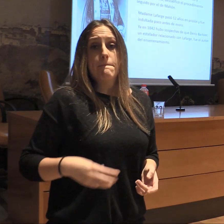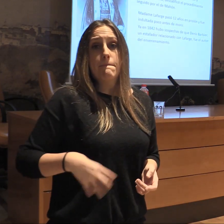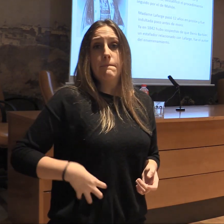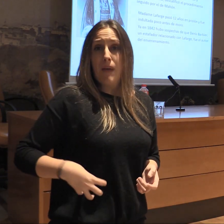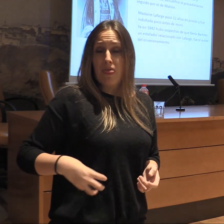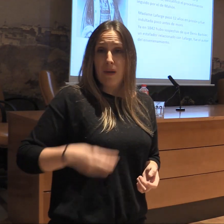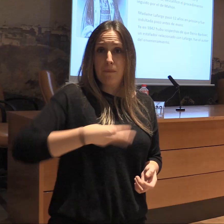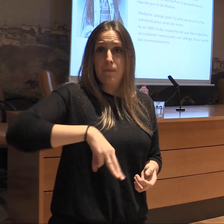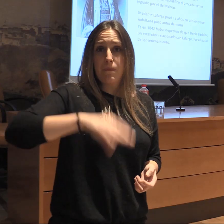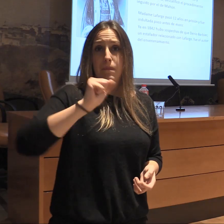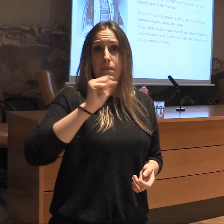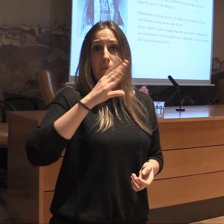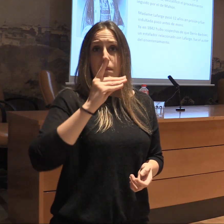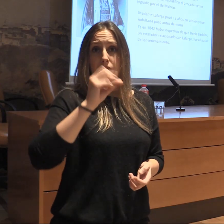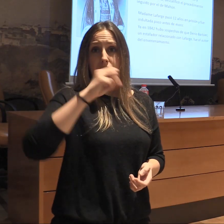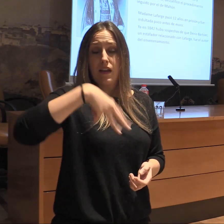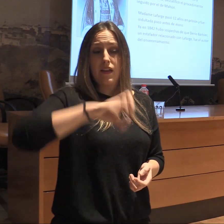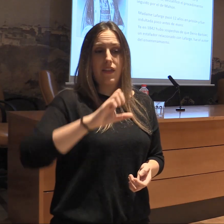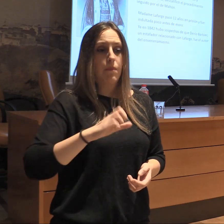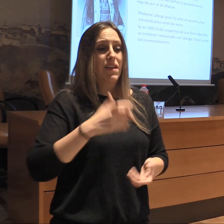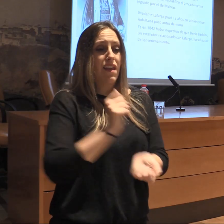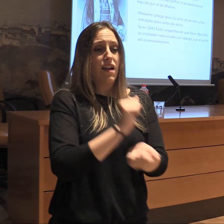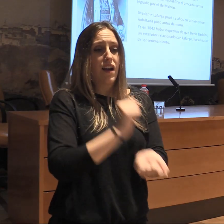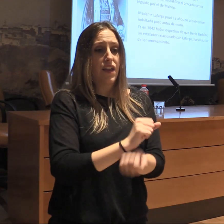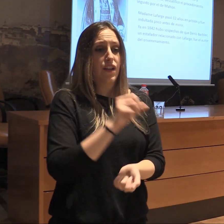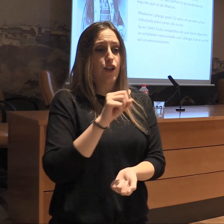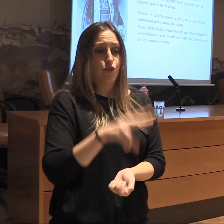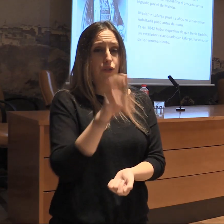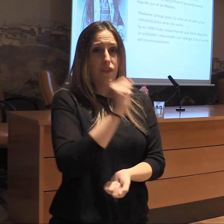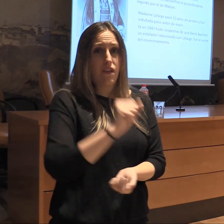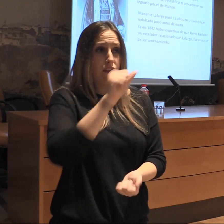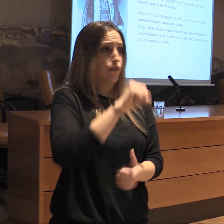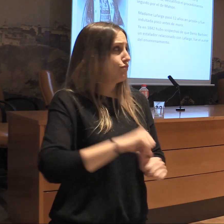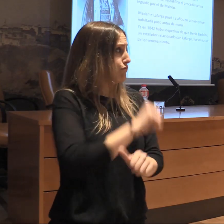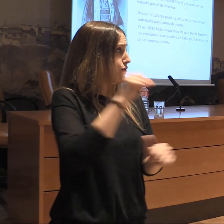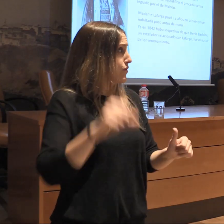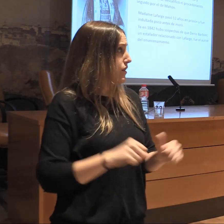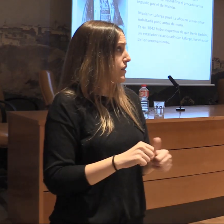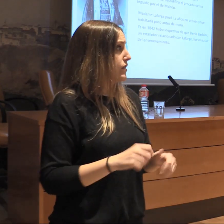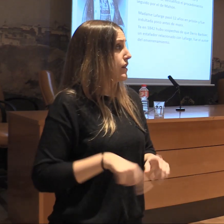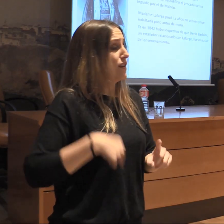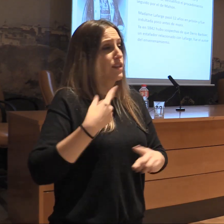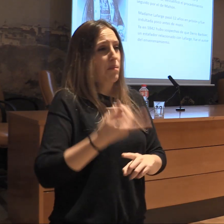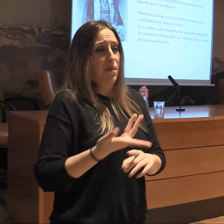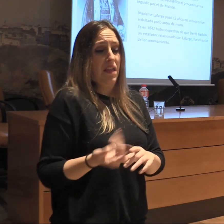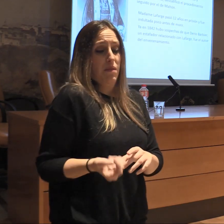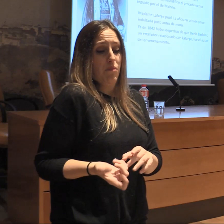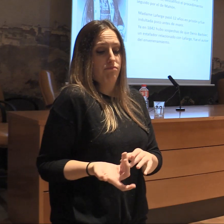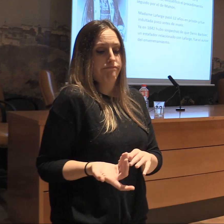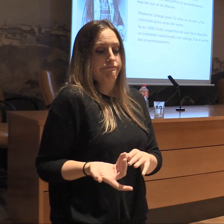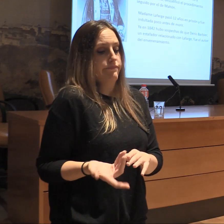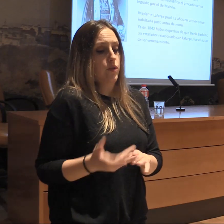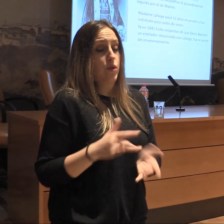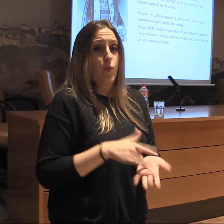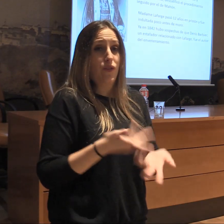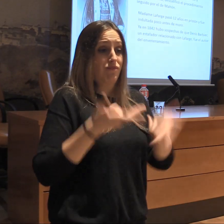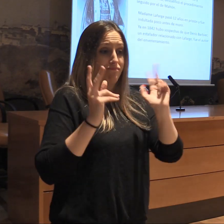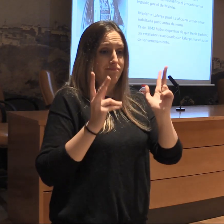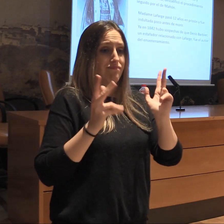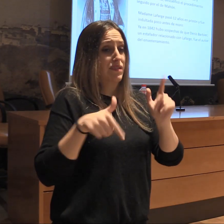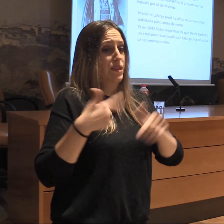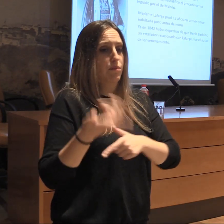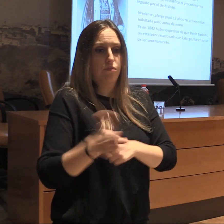fue indultada por Napoleón III, murió a los pocos meses. Pero ya muy poco después de la muerte